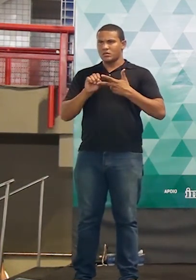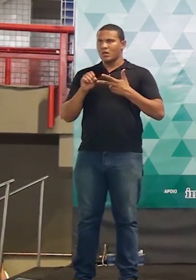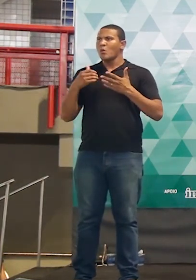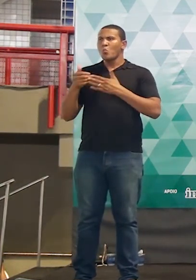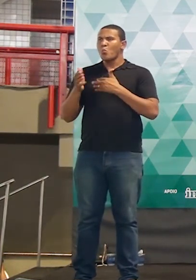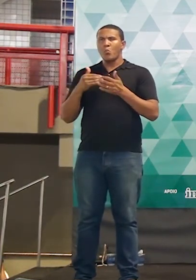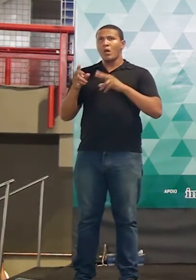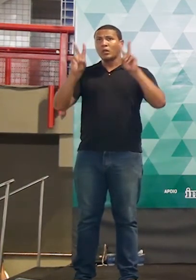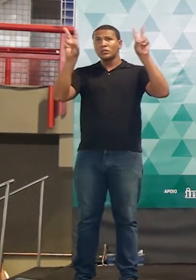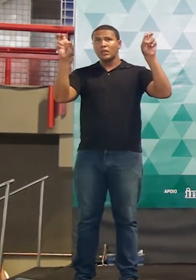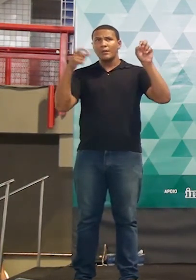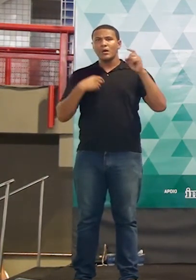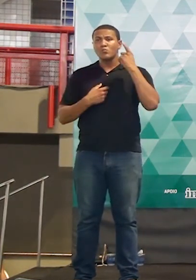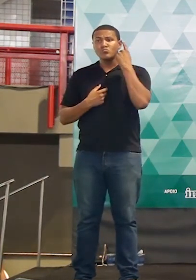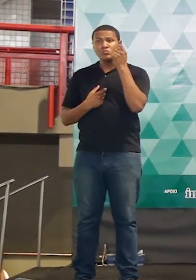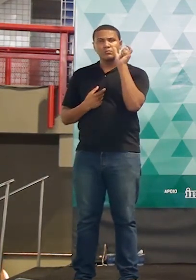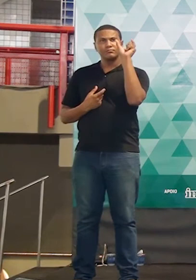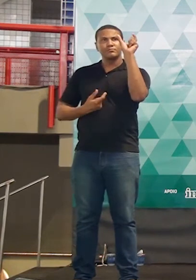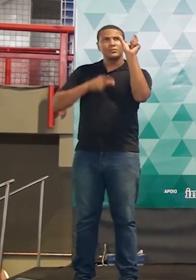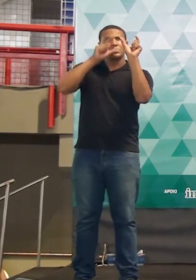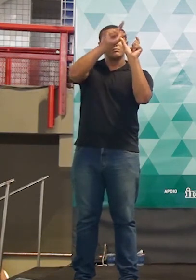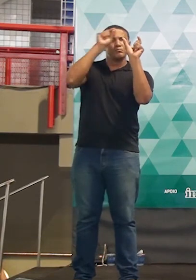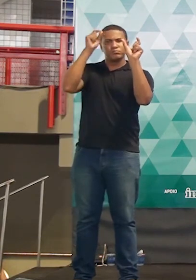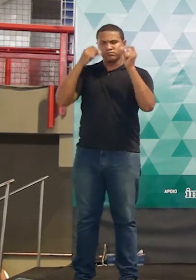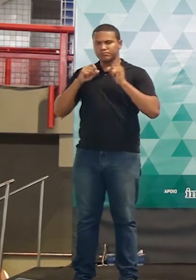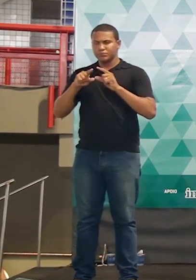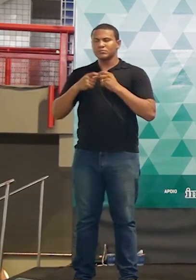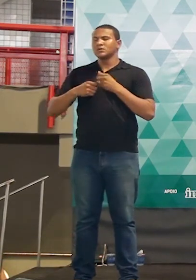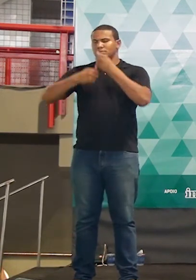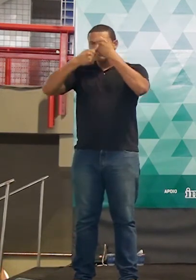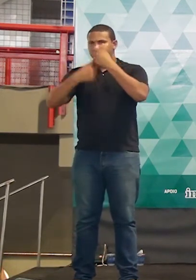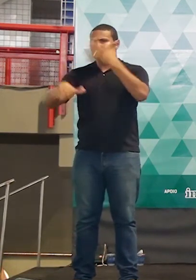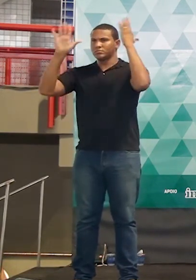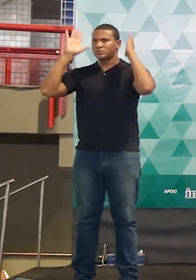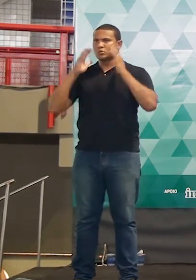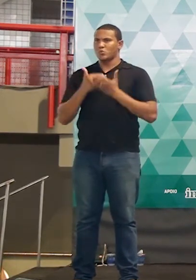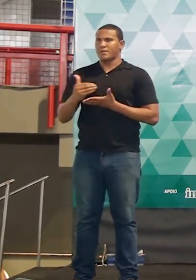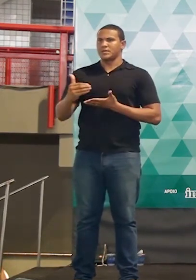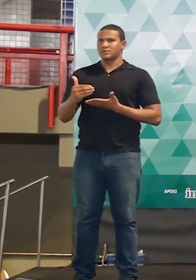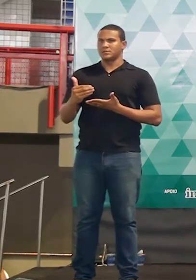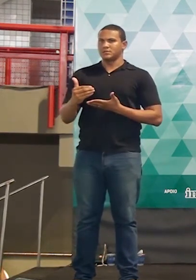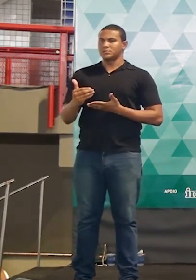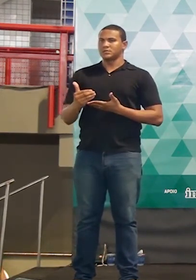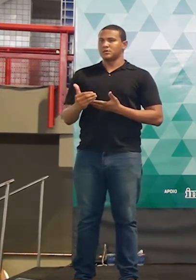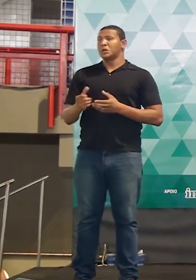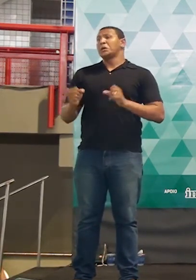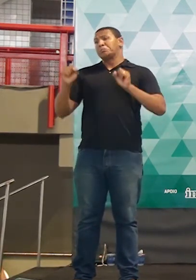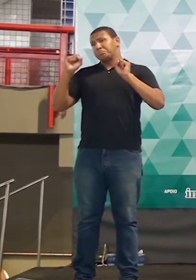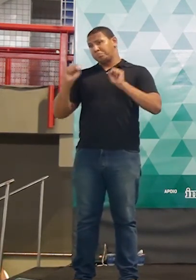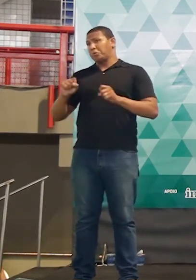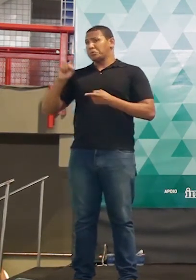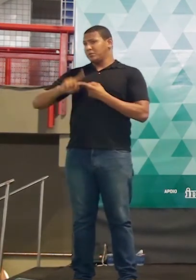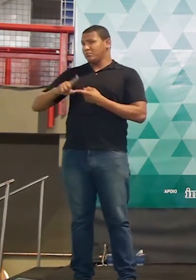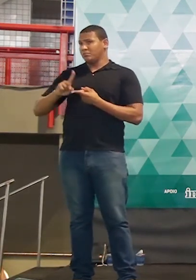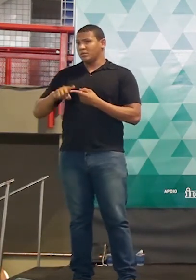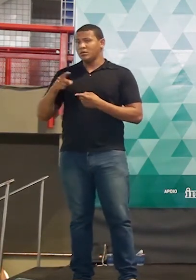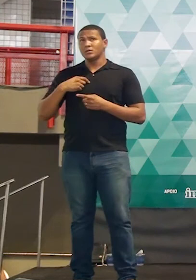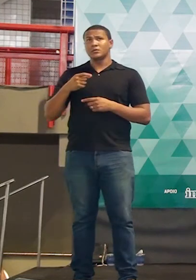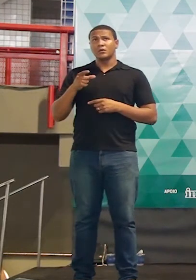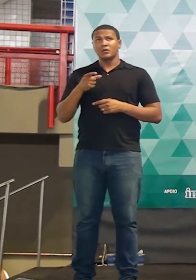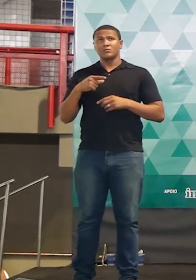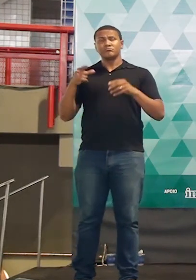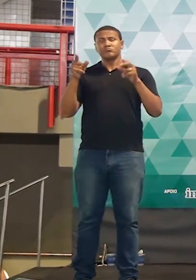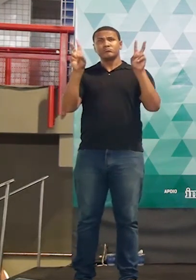do tema, só uma, jogo no início e vou embora. Posso inverter a posição